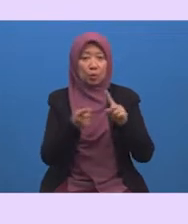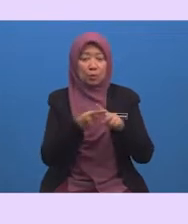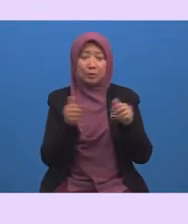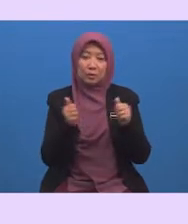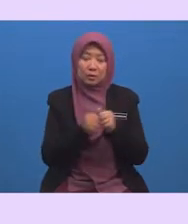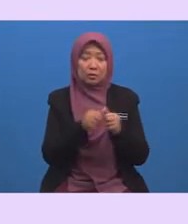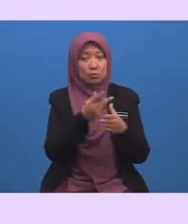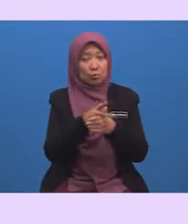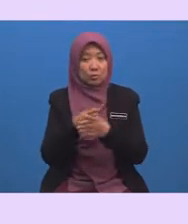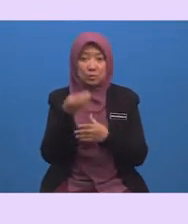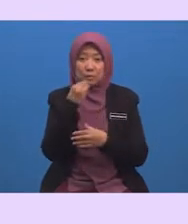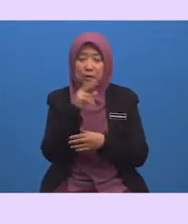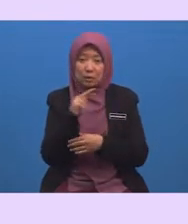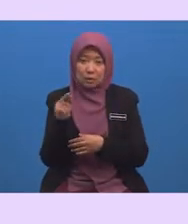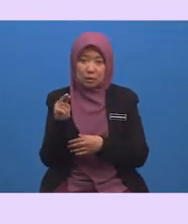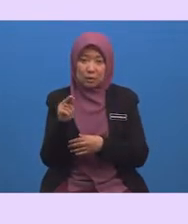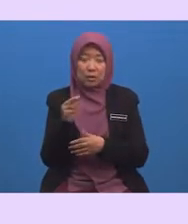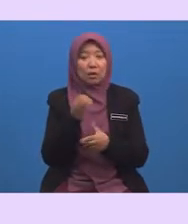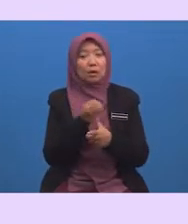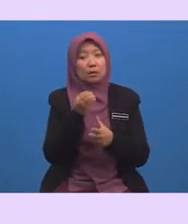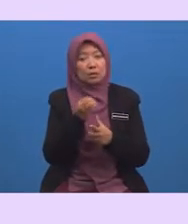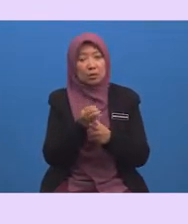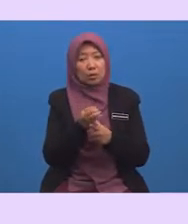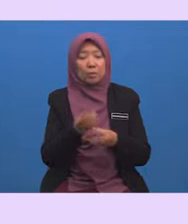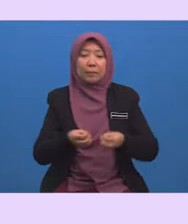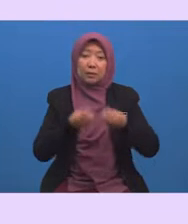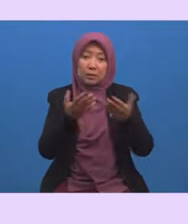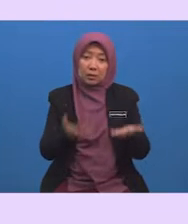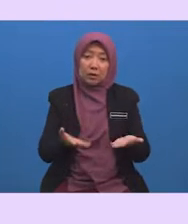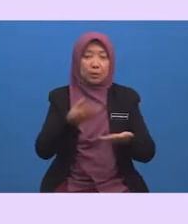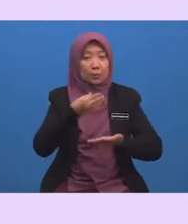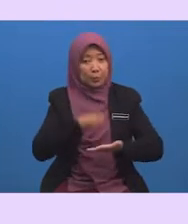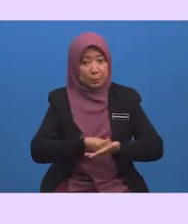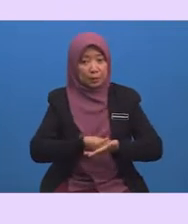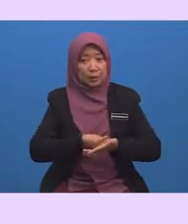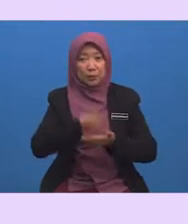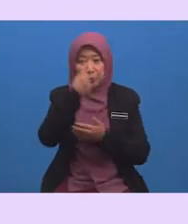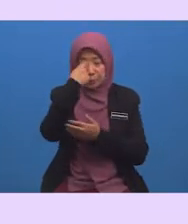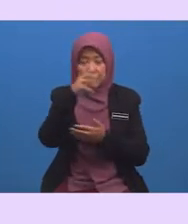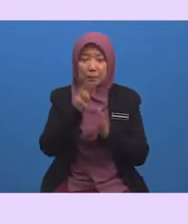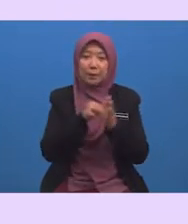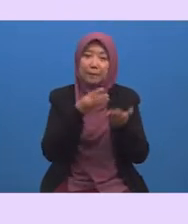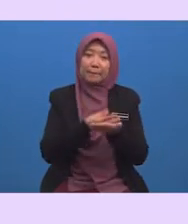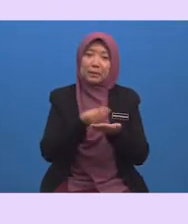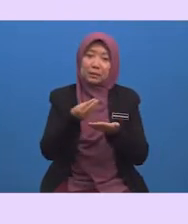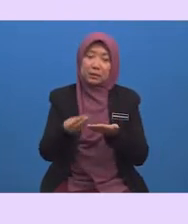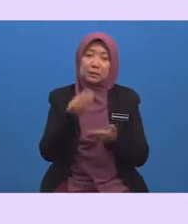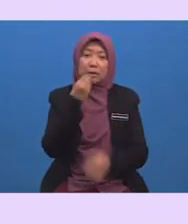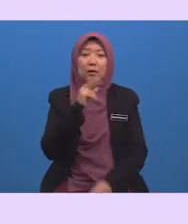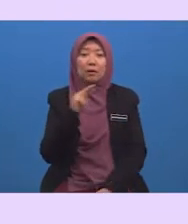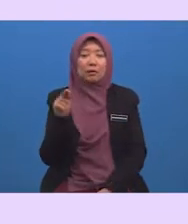dengan berkongsi makanan bekalan atau memberikan duit kepadanya untuk membeli